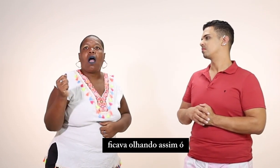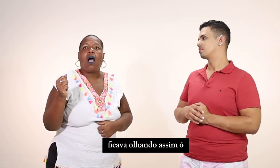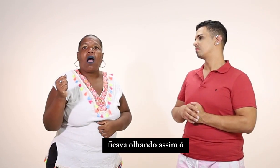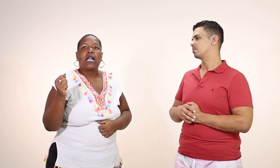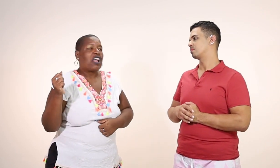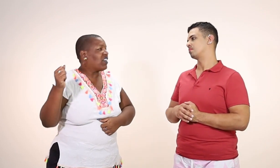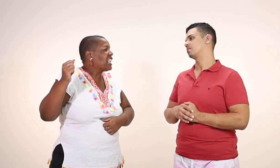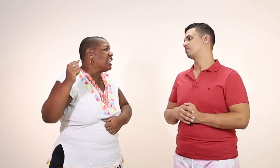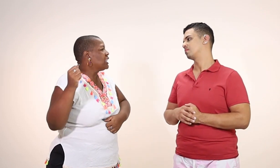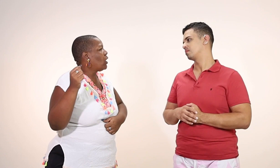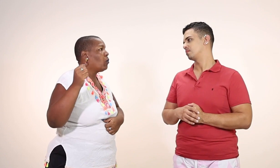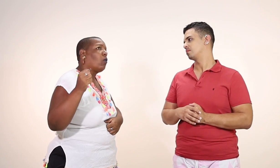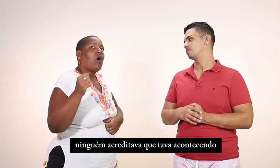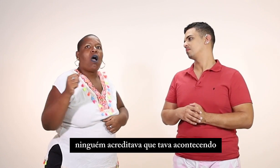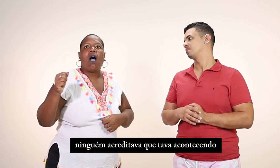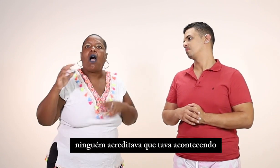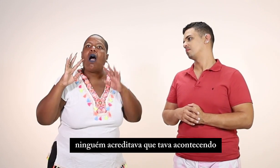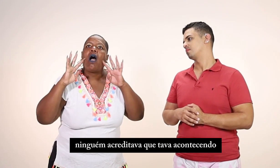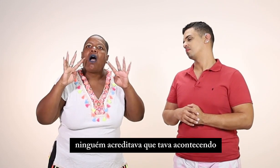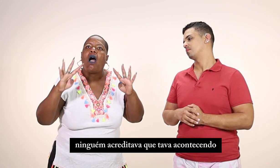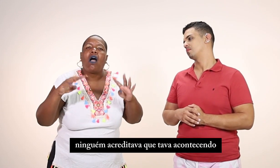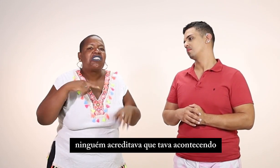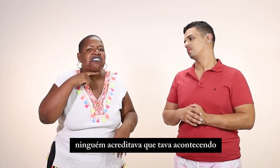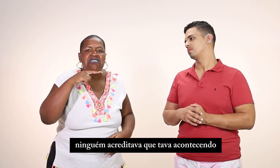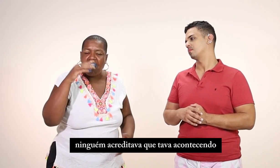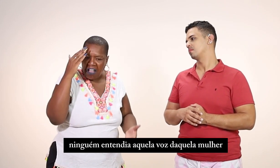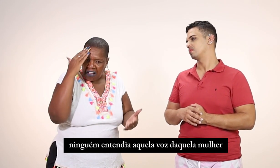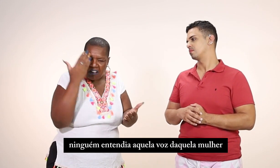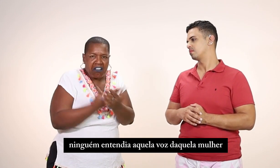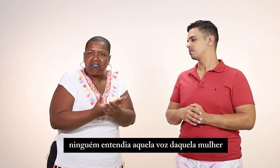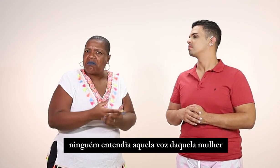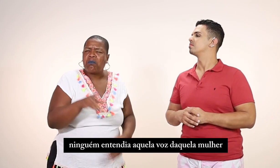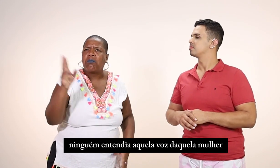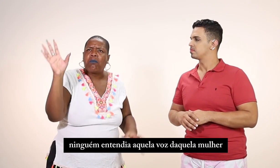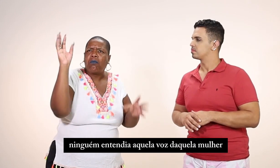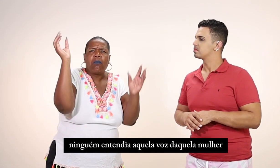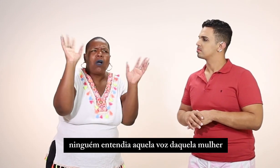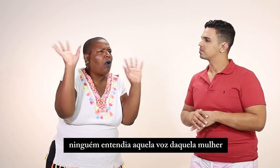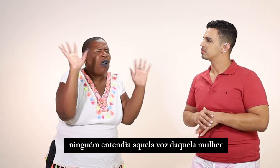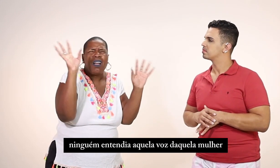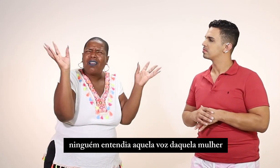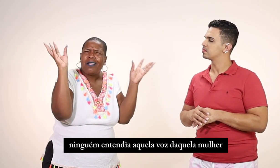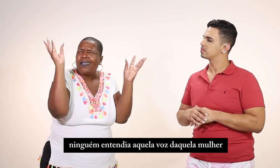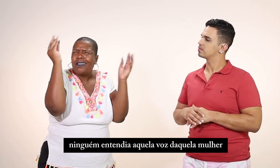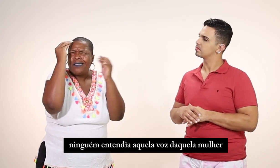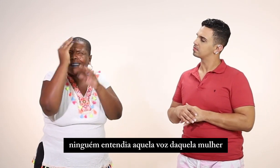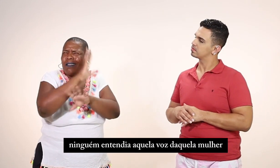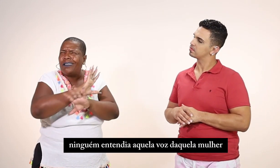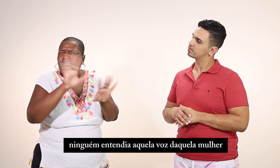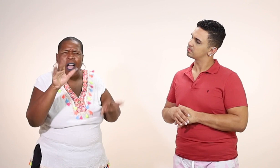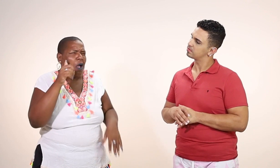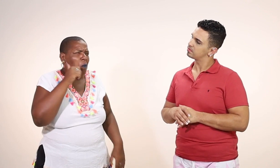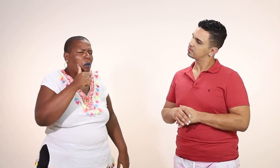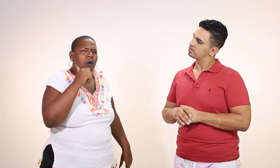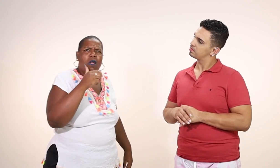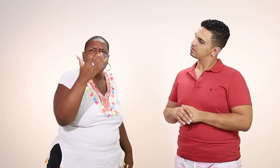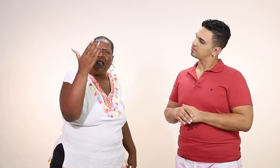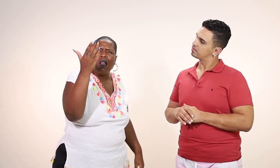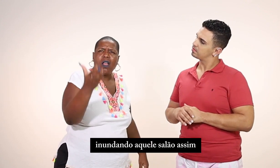ó. Ninguém acreditava o que estava acontecendo, ninguém entendia aquela voz daquela mulher inundando